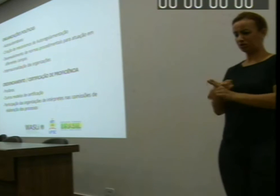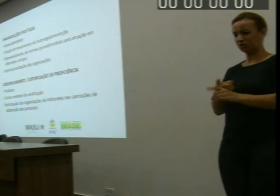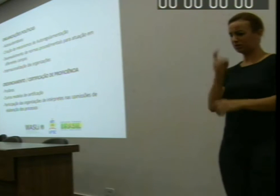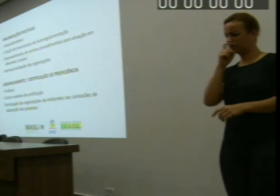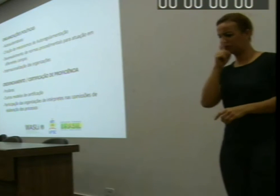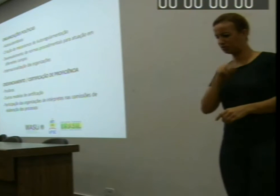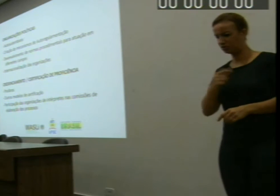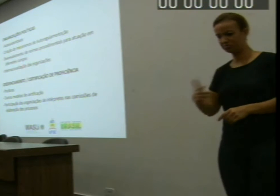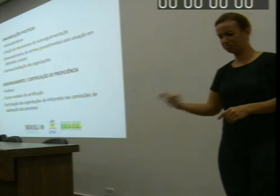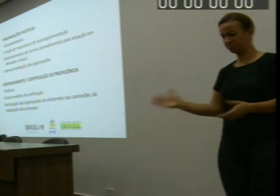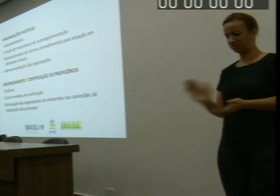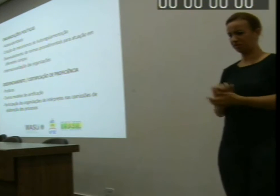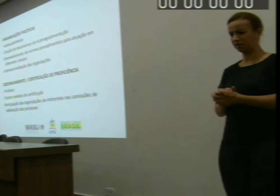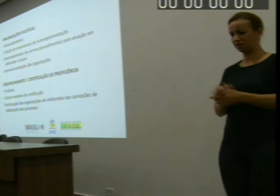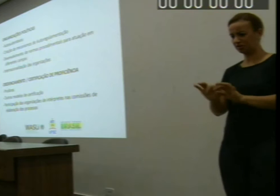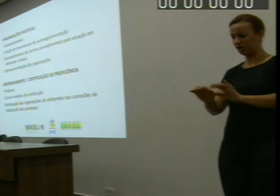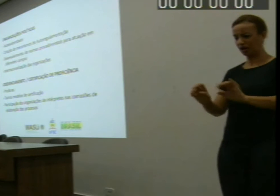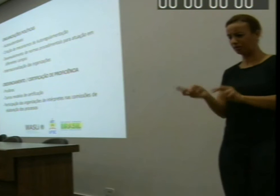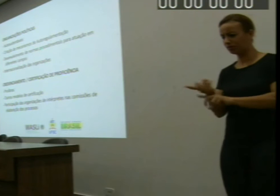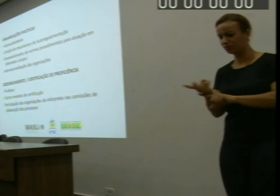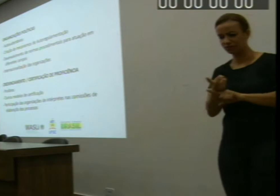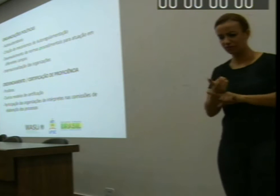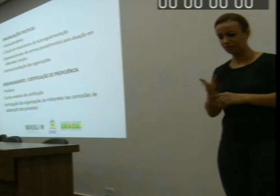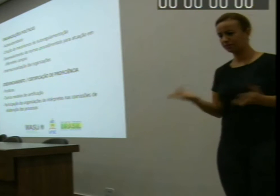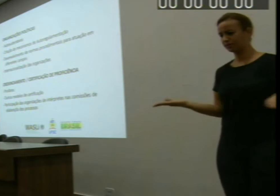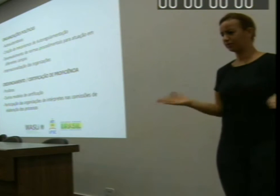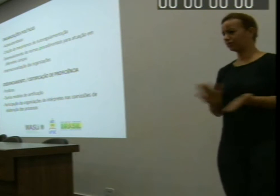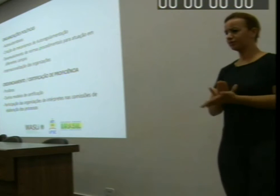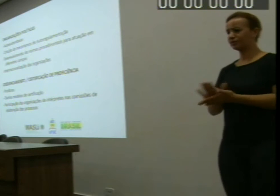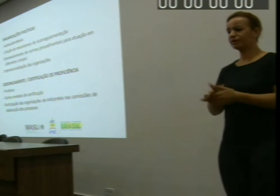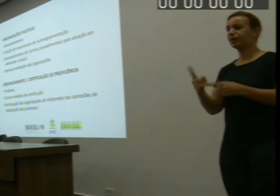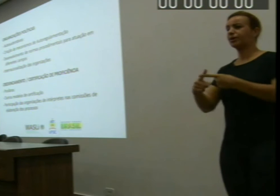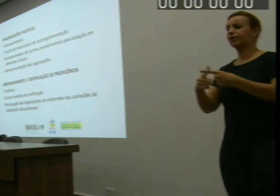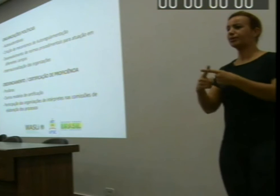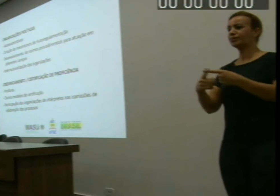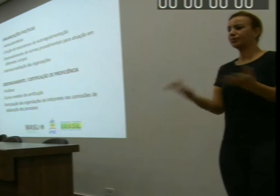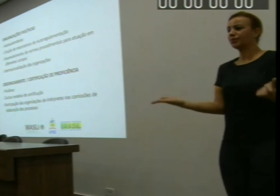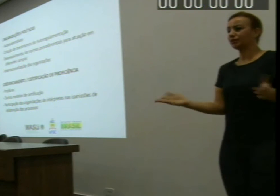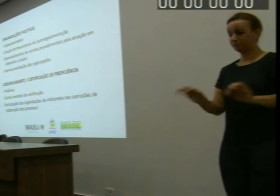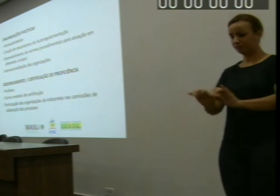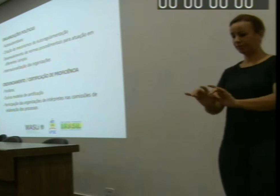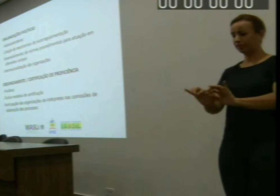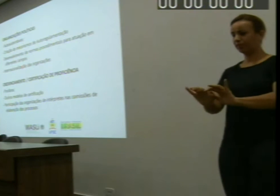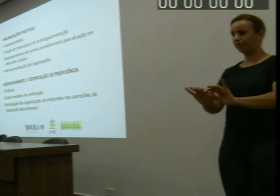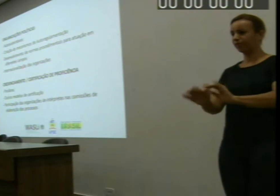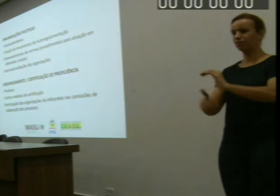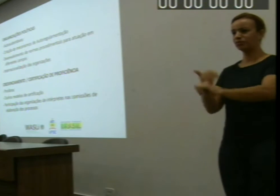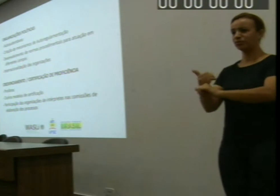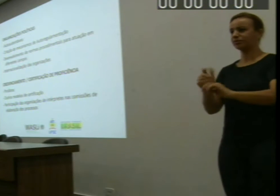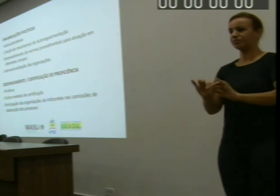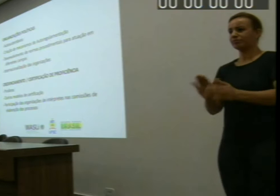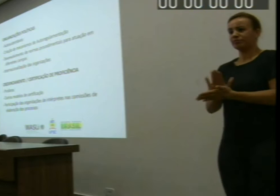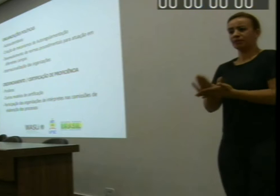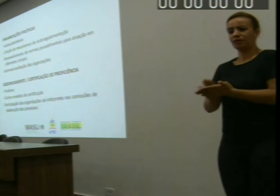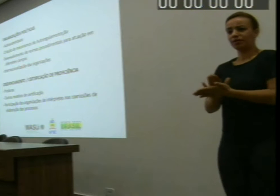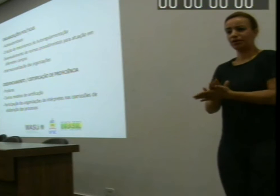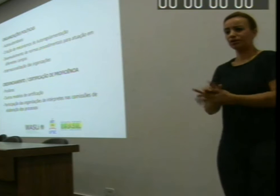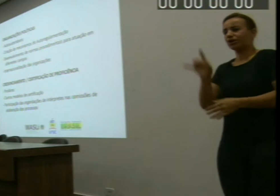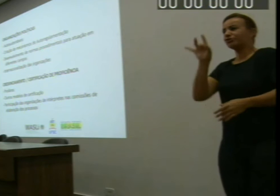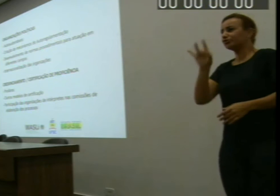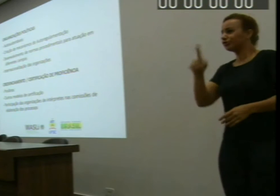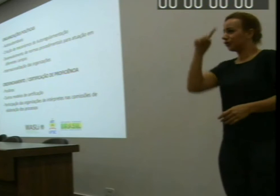novo não vai não vai abrir de novo né porque a página das inscrições só abriram no dia mesmo da da das inscrições